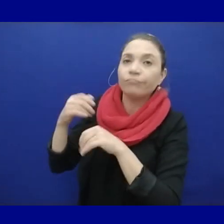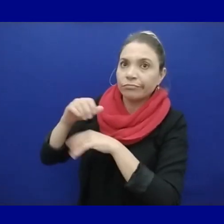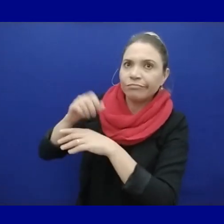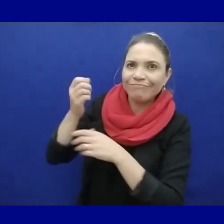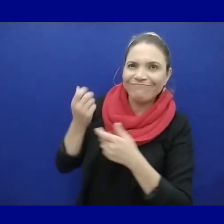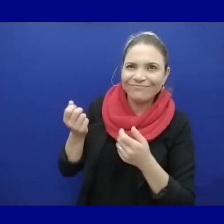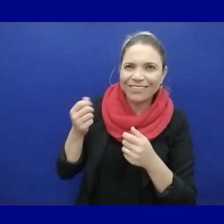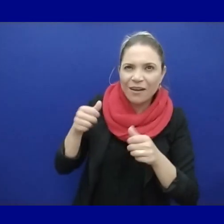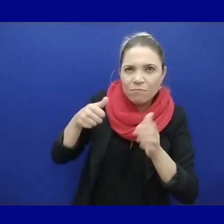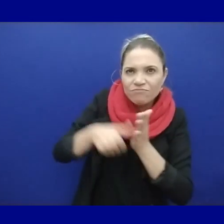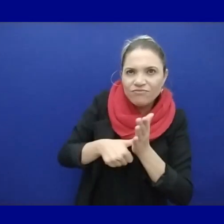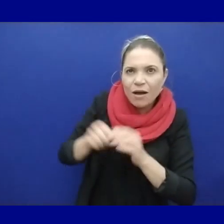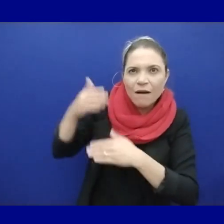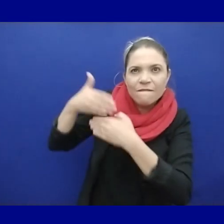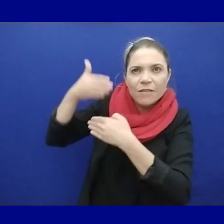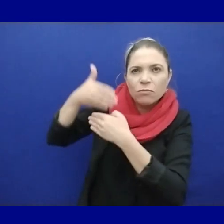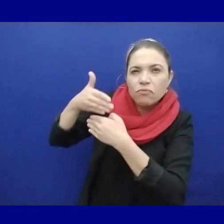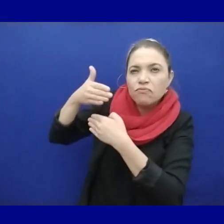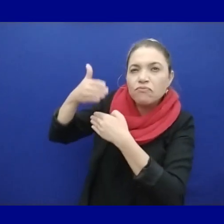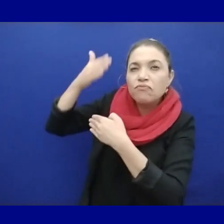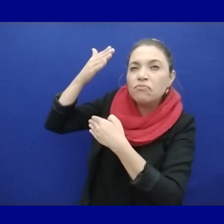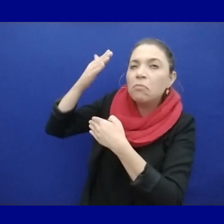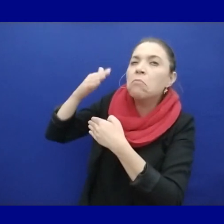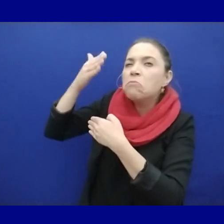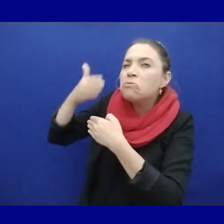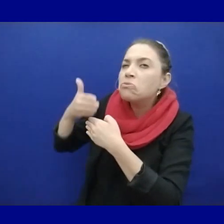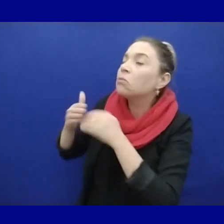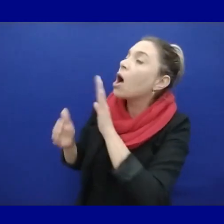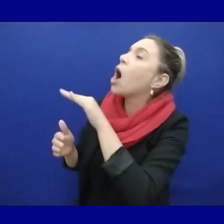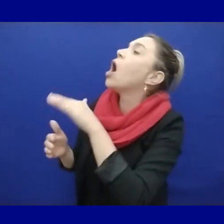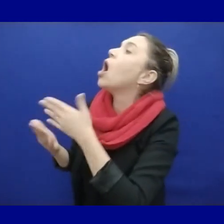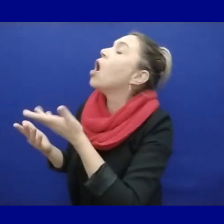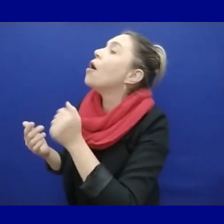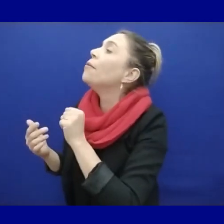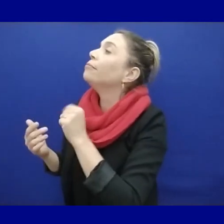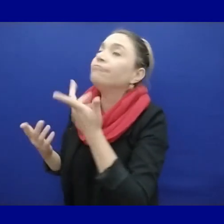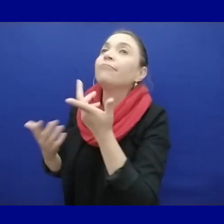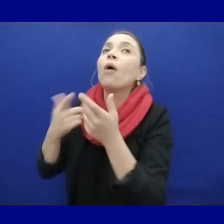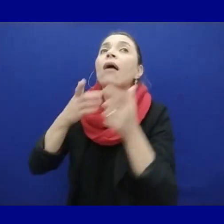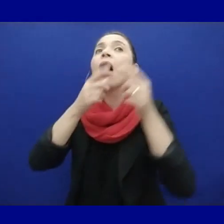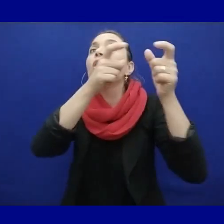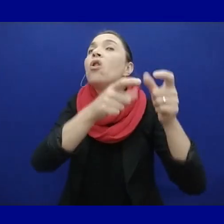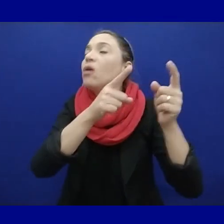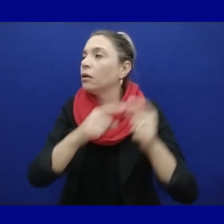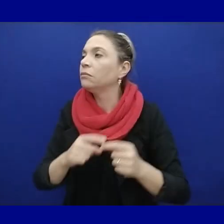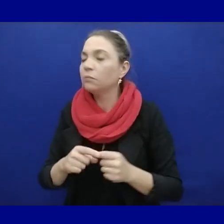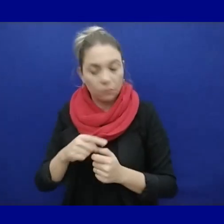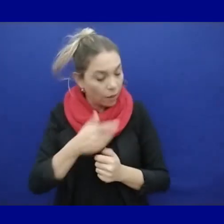pessoas que encontrou. E uma dessas pessoas disse-lhe: deixe-me ver seu mapa.